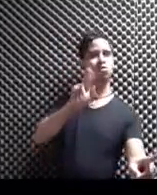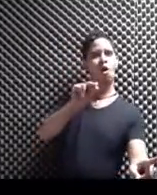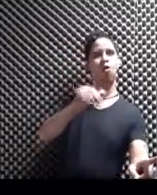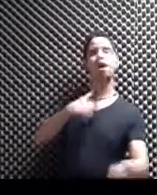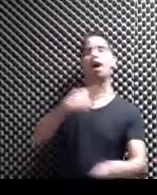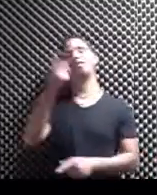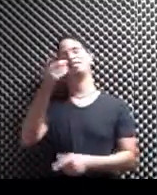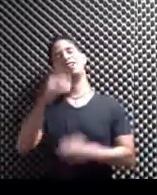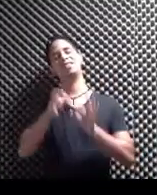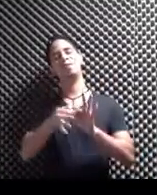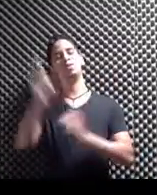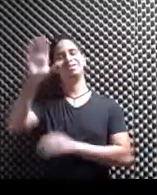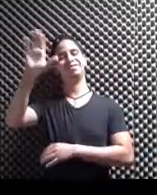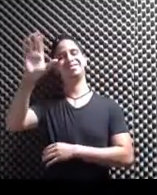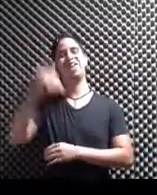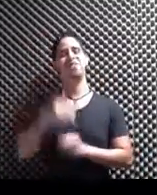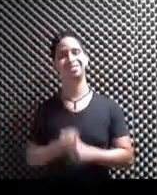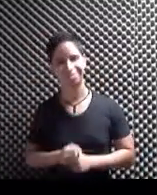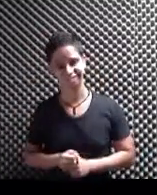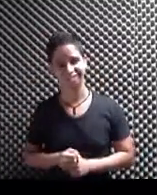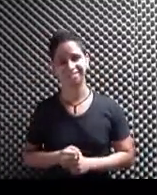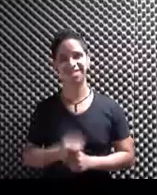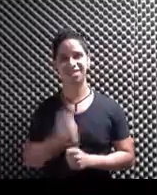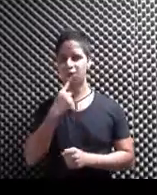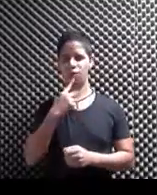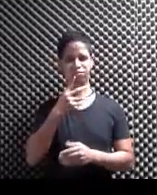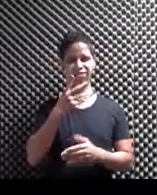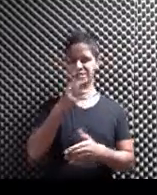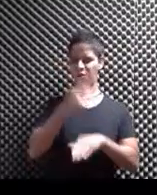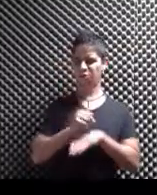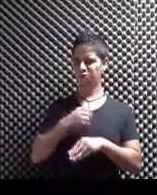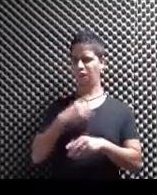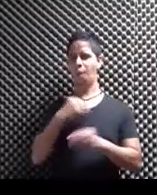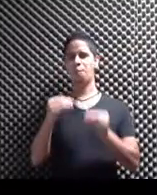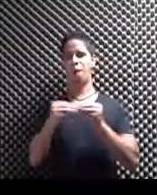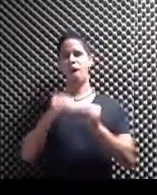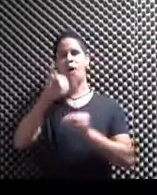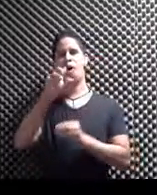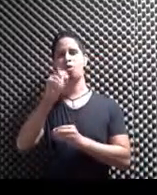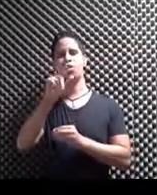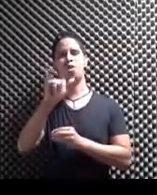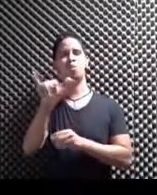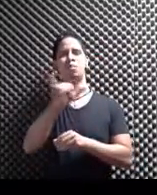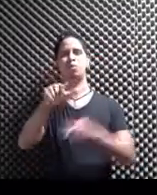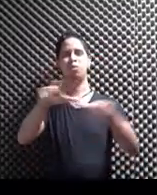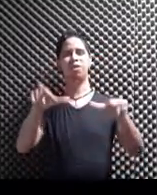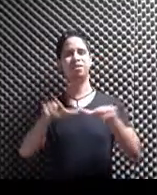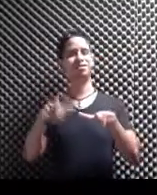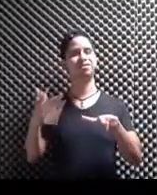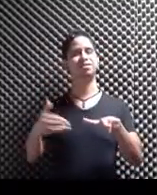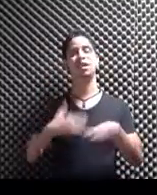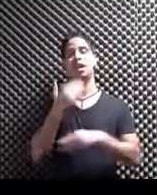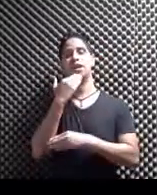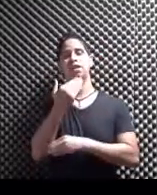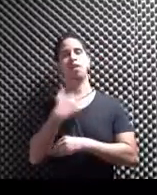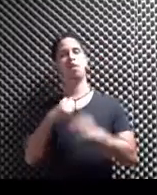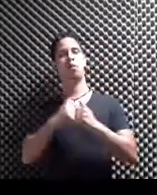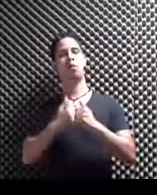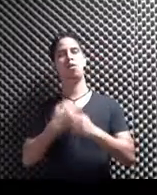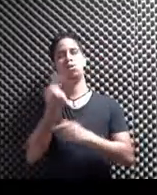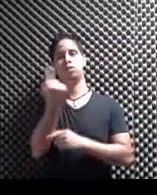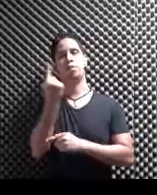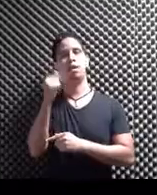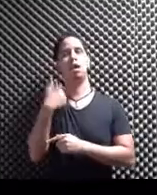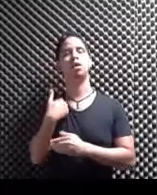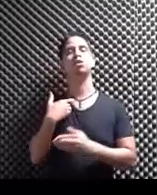a no, a aquel. No me acabo de acostumbrar esto de que haya más joselos en un mismo lugar. Gracias, como siempre, a